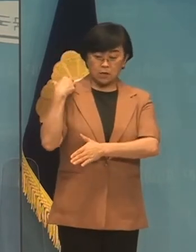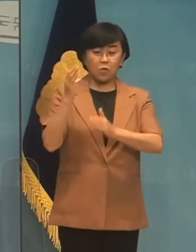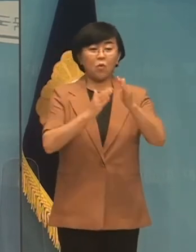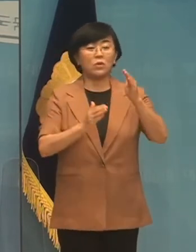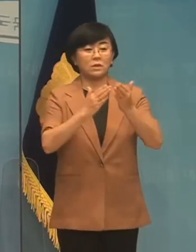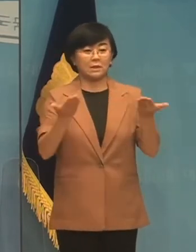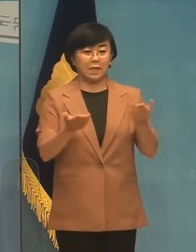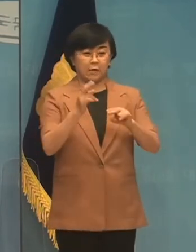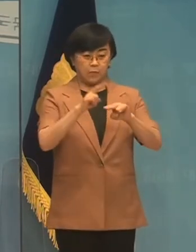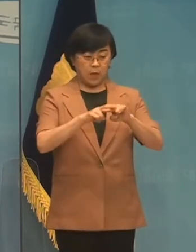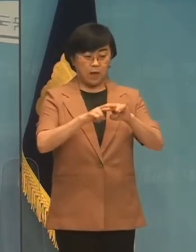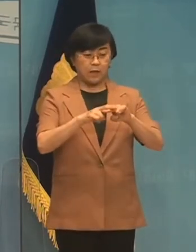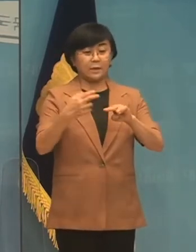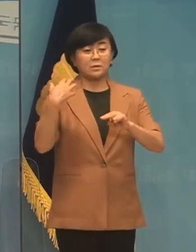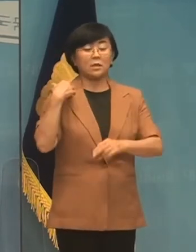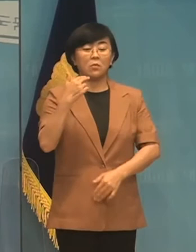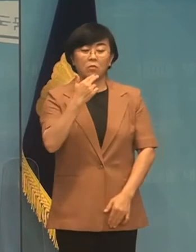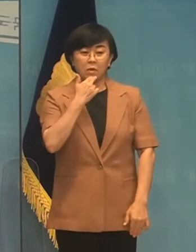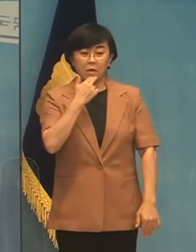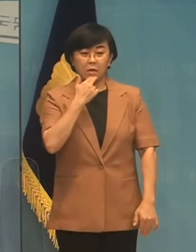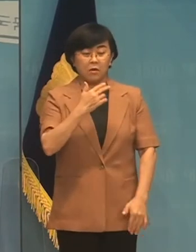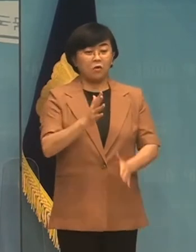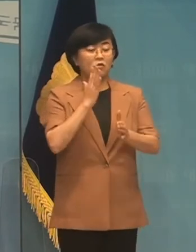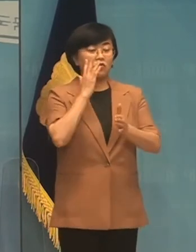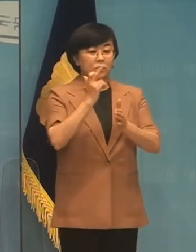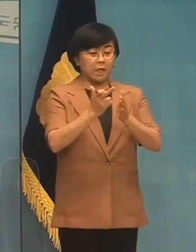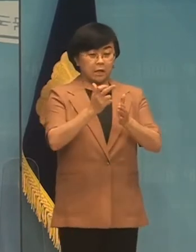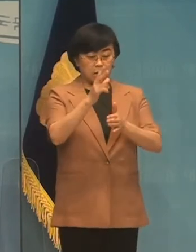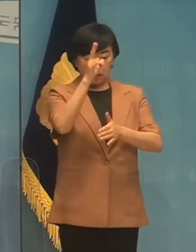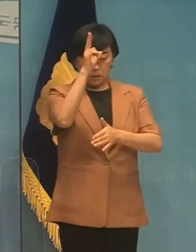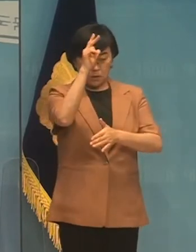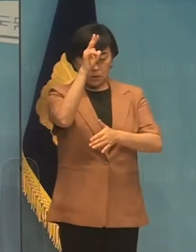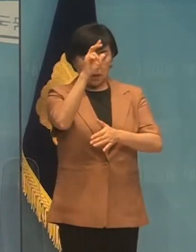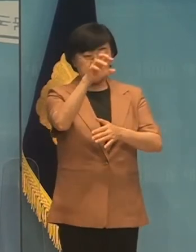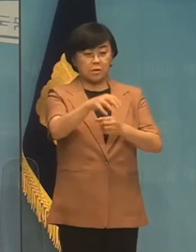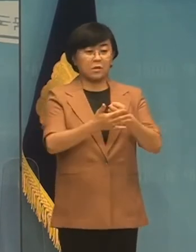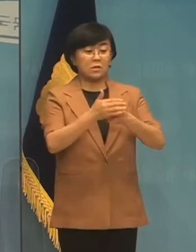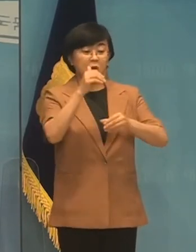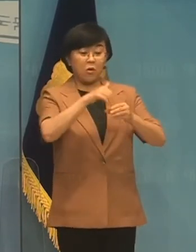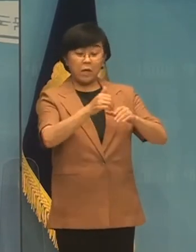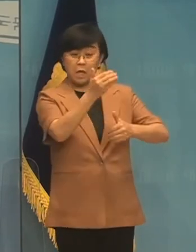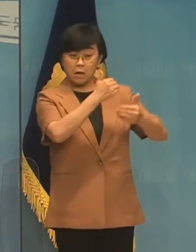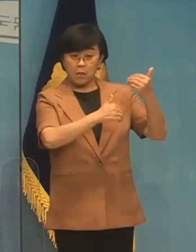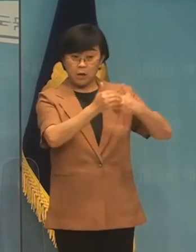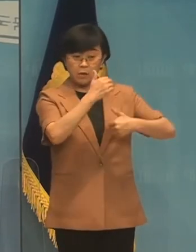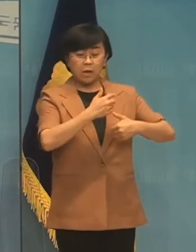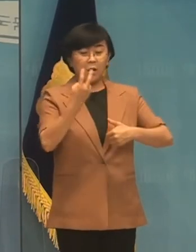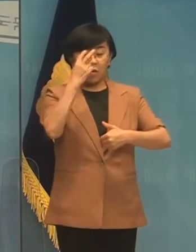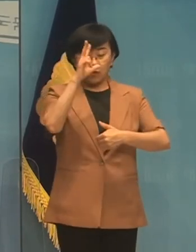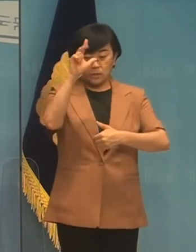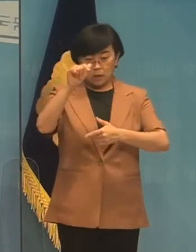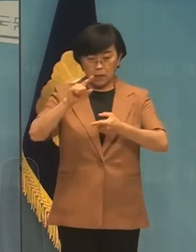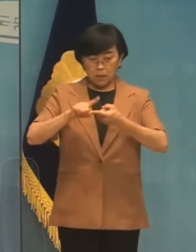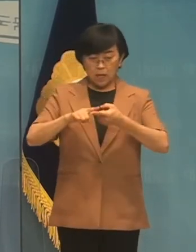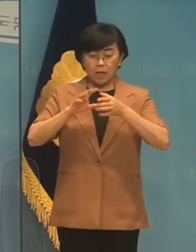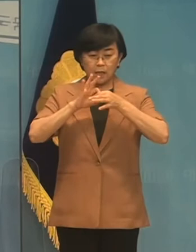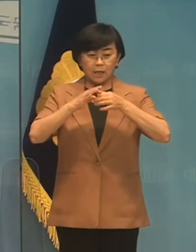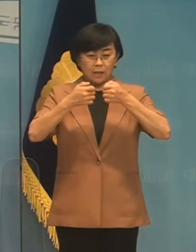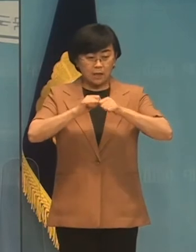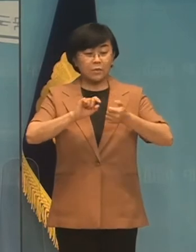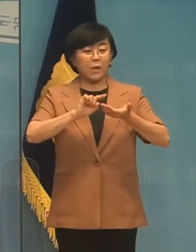있는 사람이 무책임하게도 울산경찰청이 선거에 개입하였던 것이 검찰에 의해